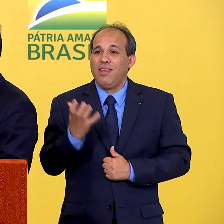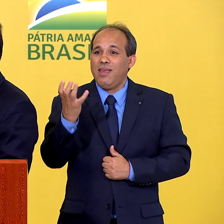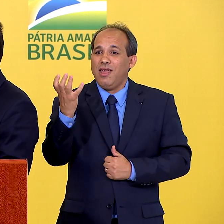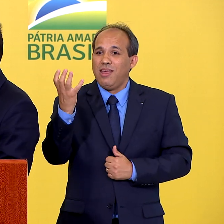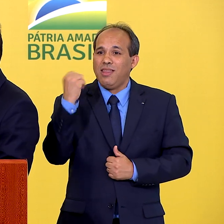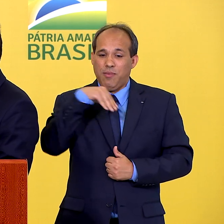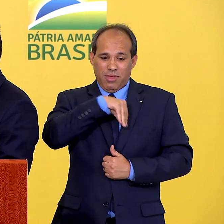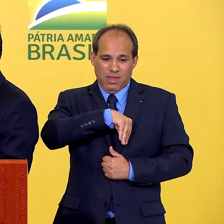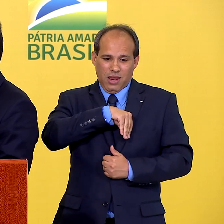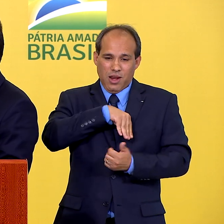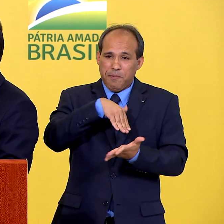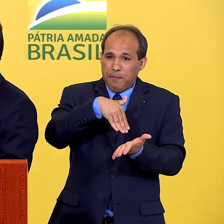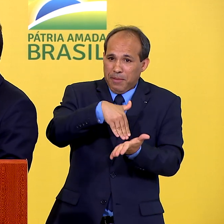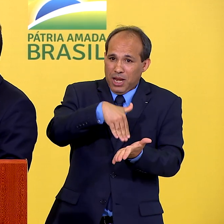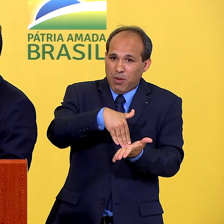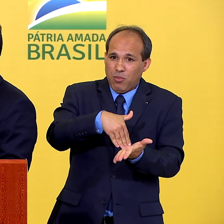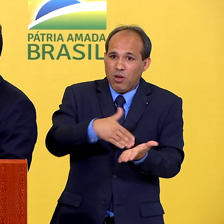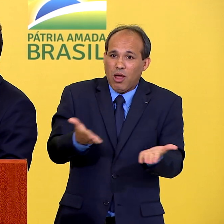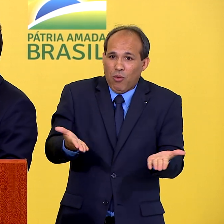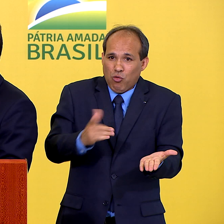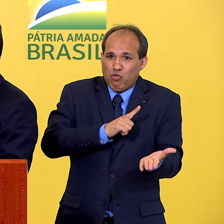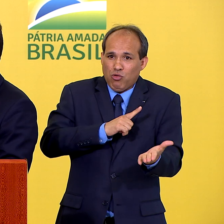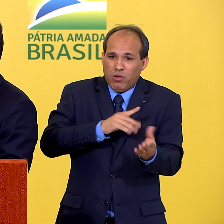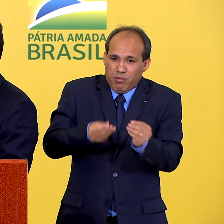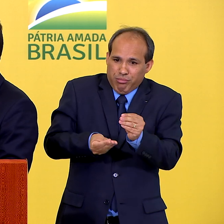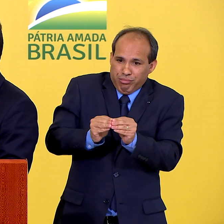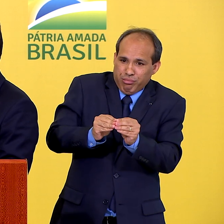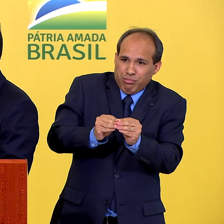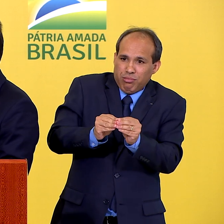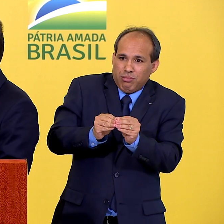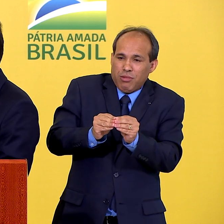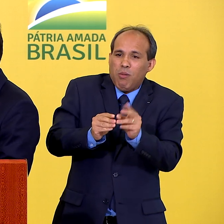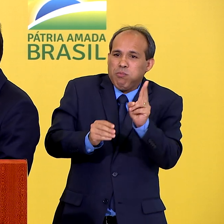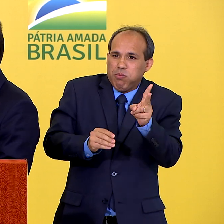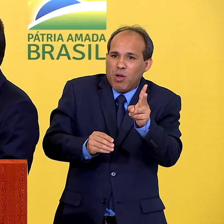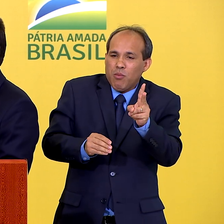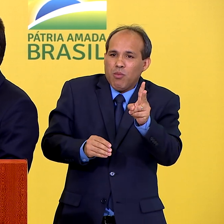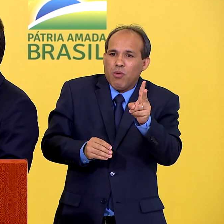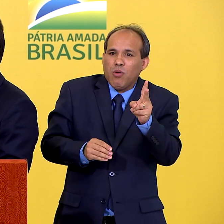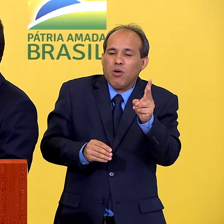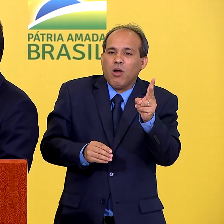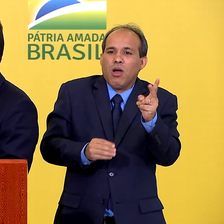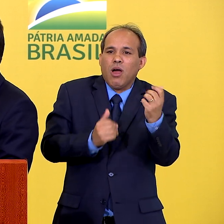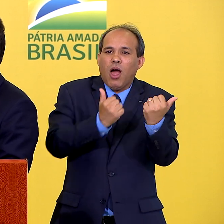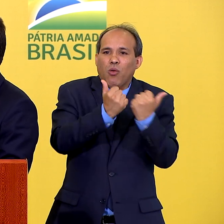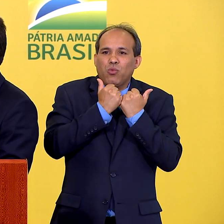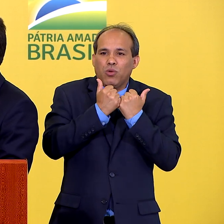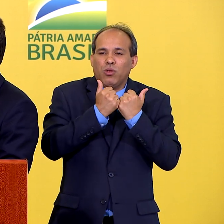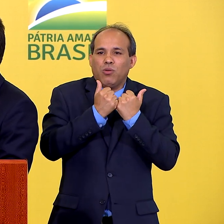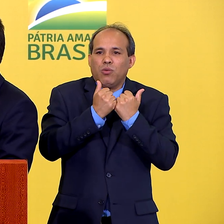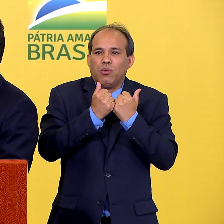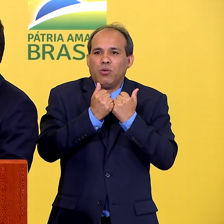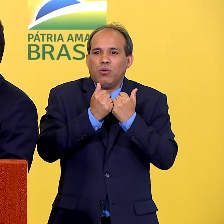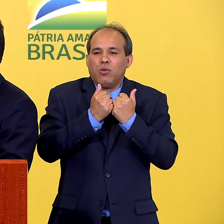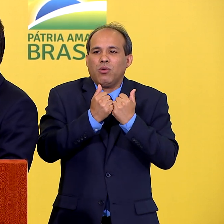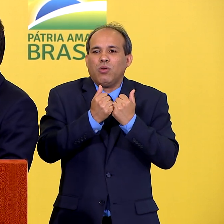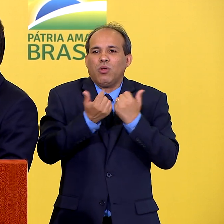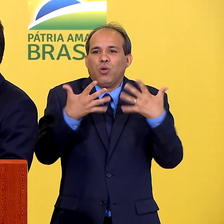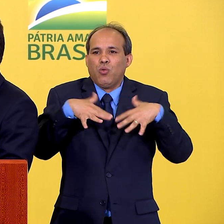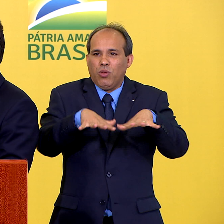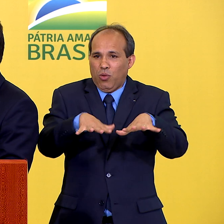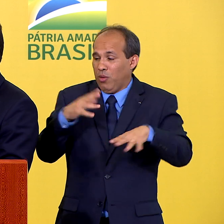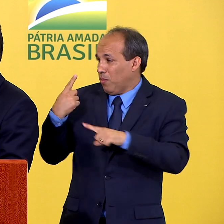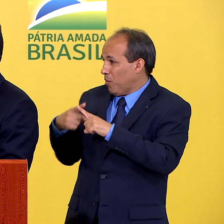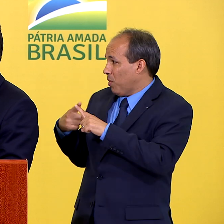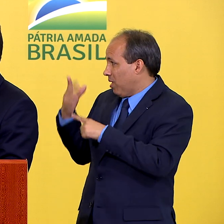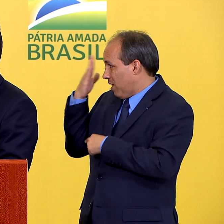recebem um salário mínimo e hoje têm também acesso ao auxílio e inclusão, pois muitos, primeira-dama,